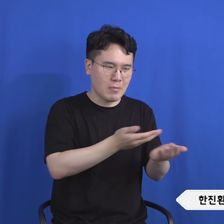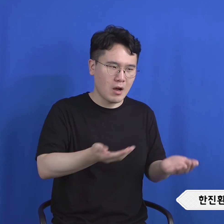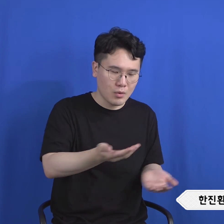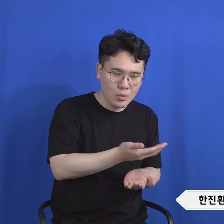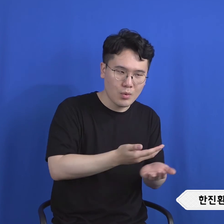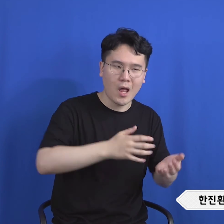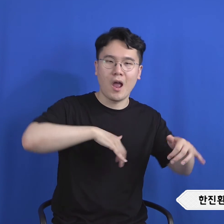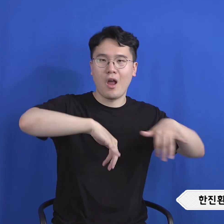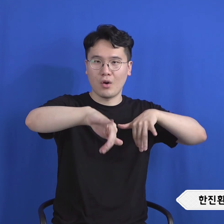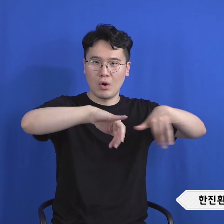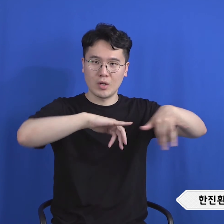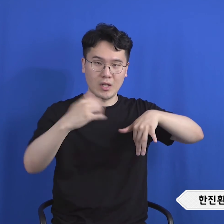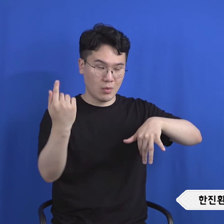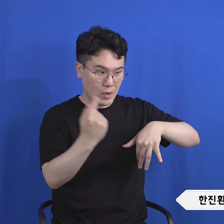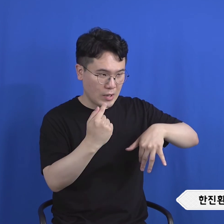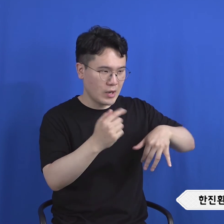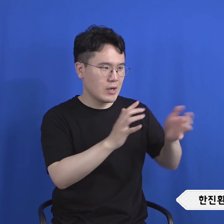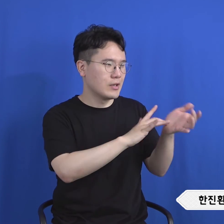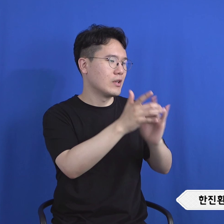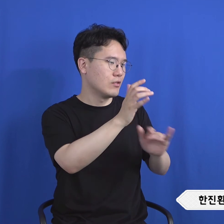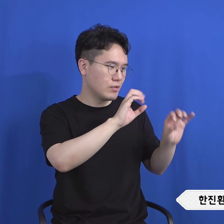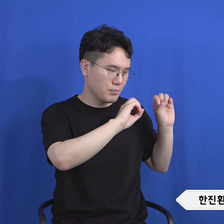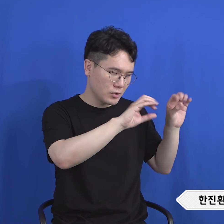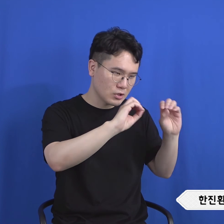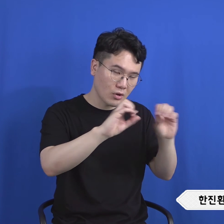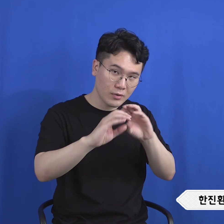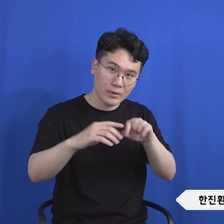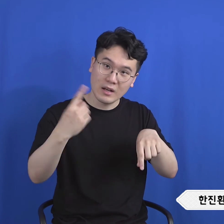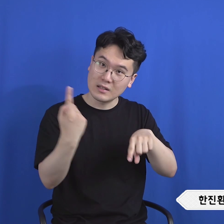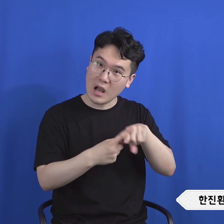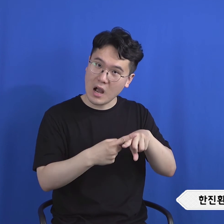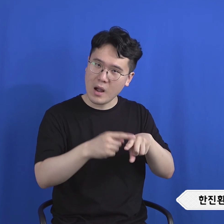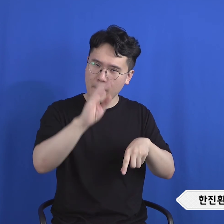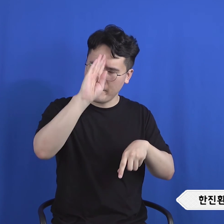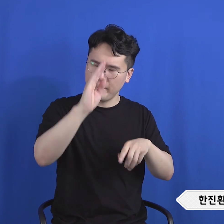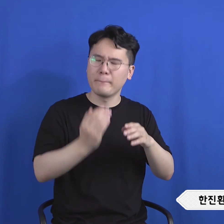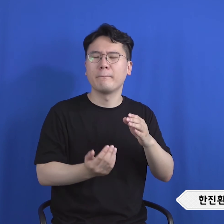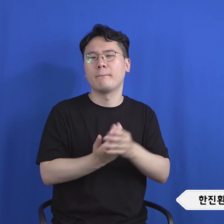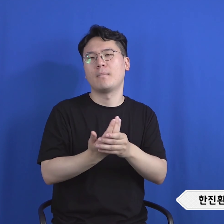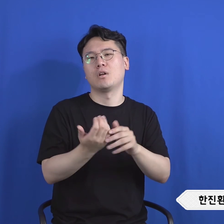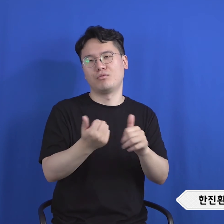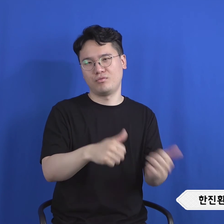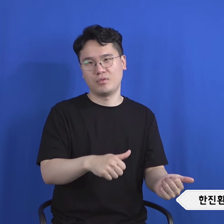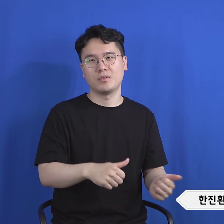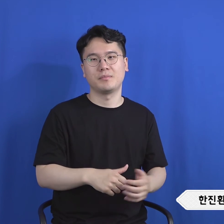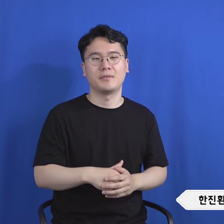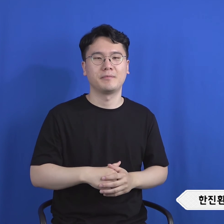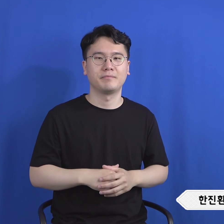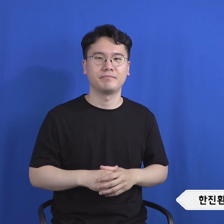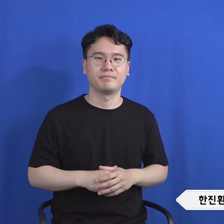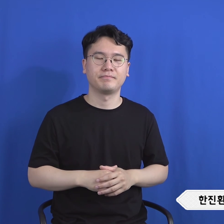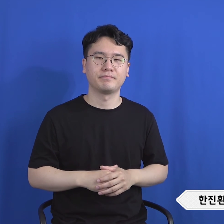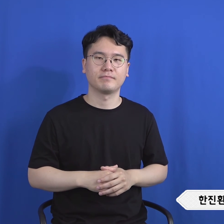나와서 눈물을 흘리면서 예수님을 전했습니다. 그러다가 병에 걸려서 죽었습니다.